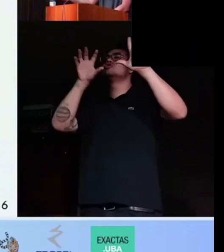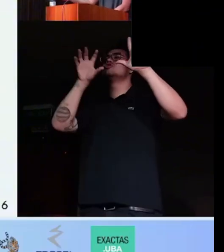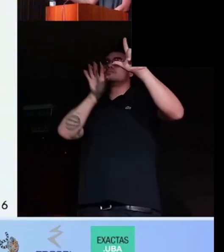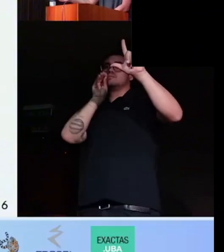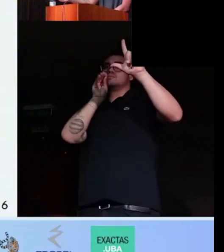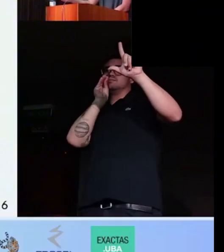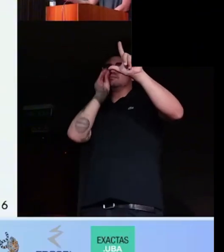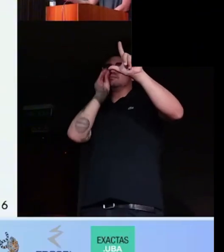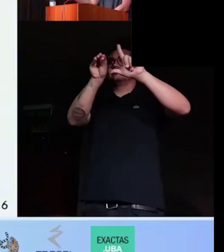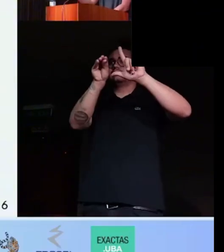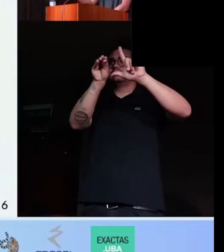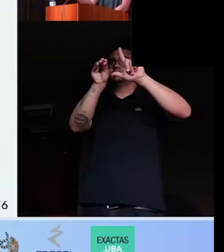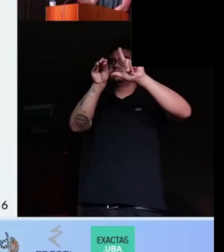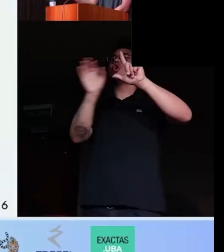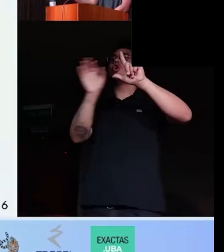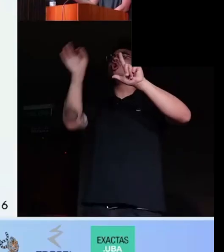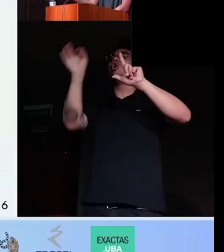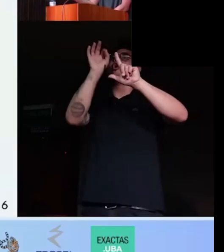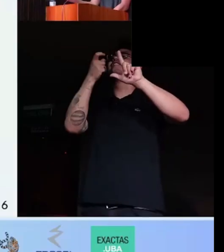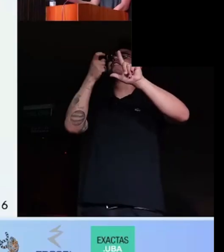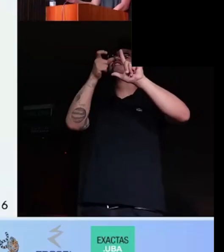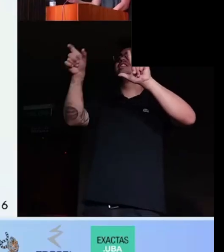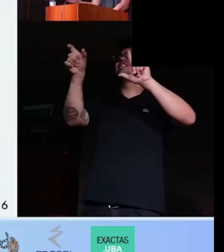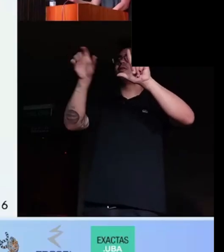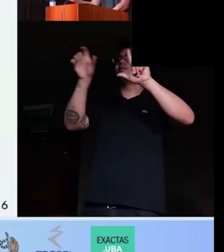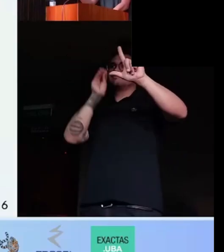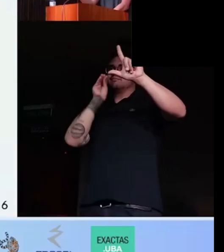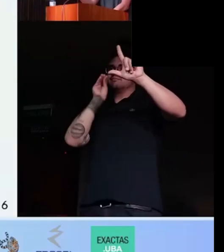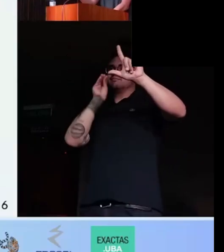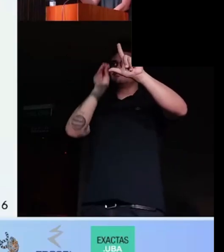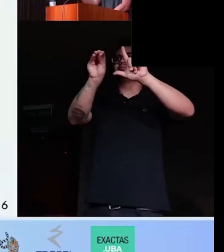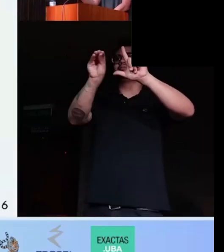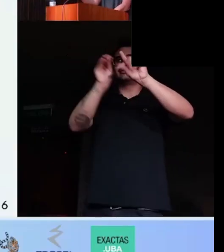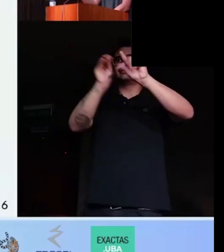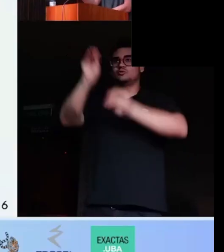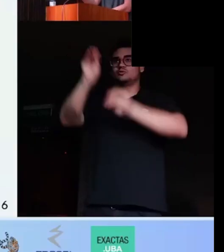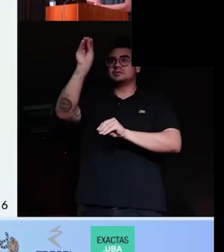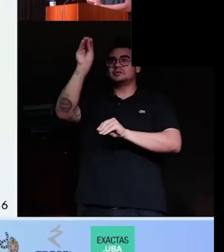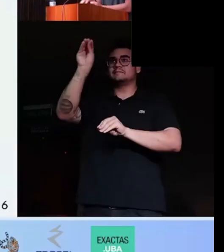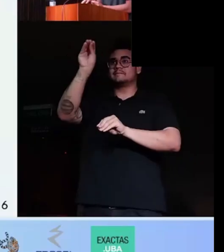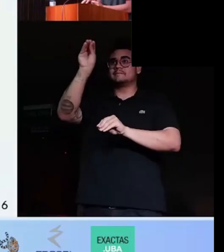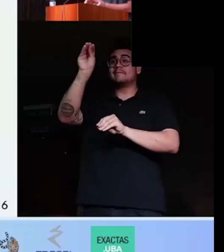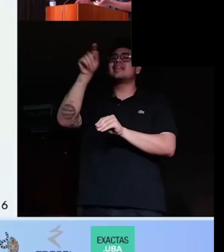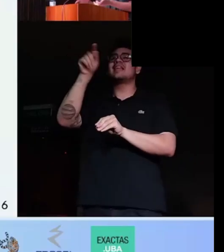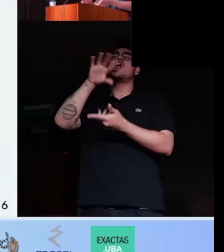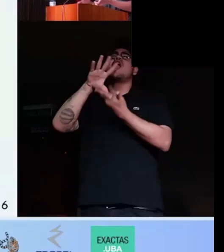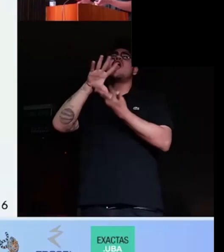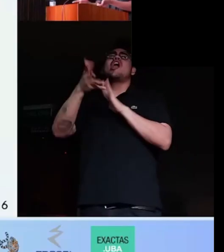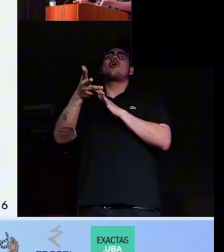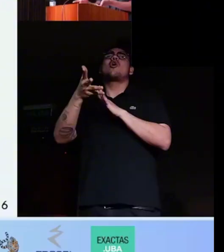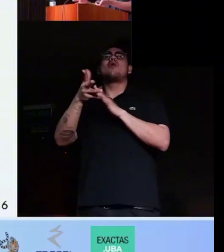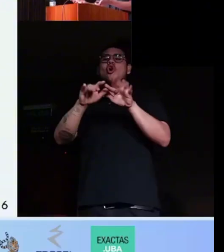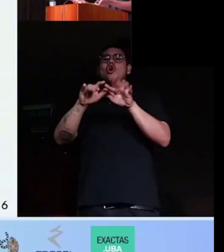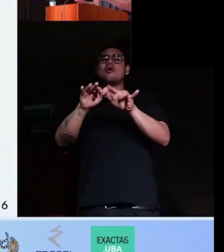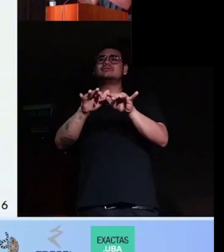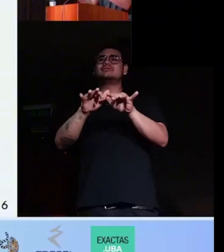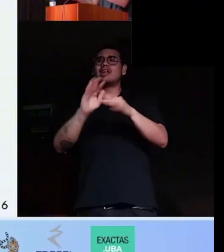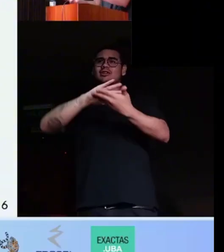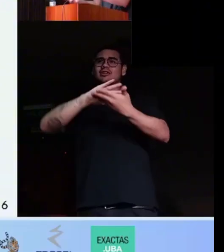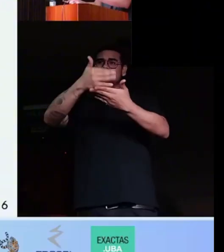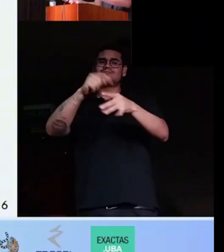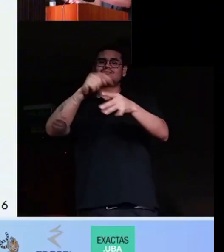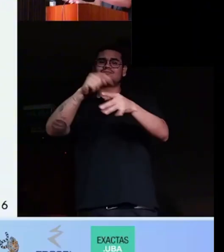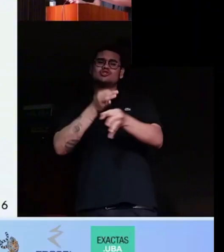de alguien y fotos y puede entrenarlo al programa para que entienda